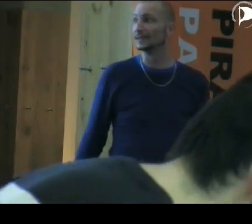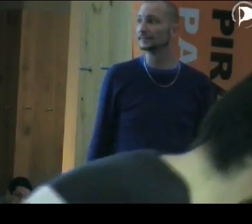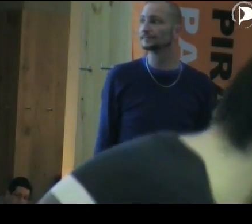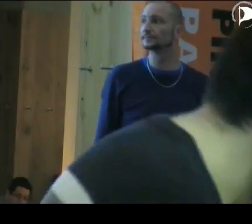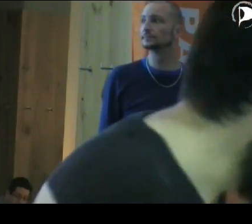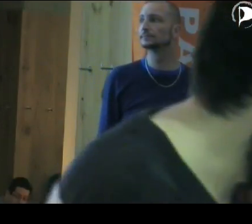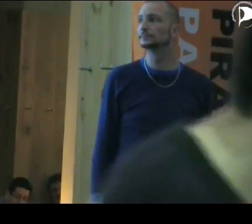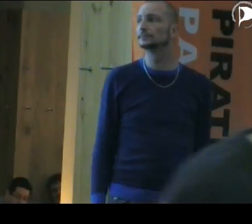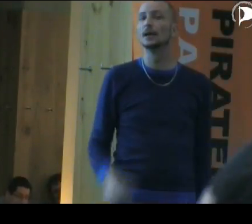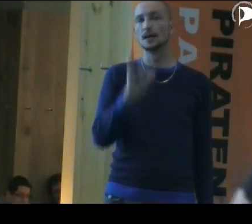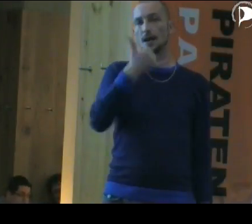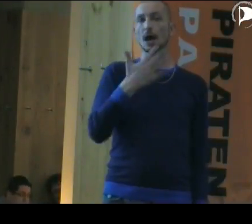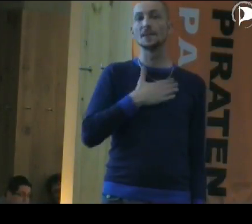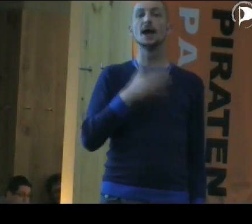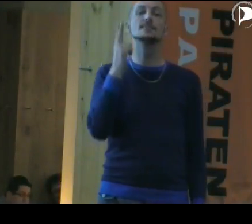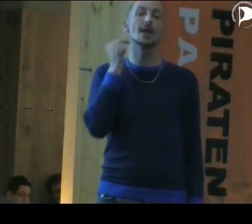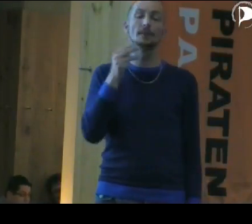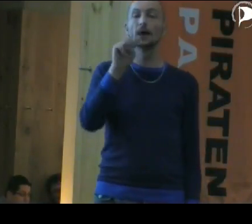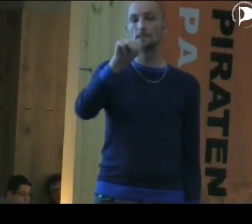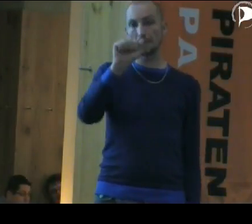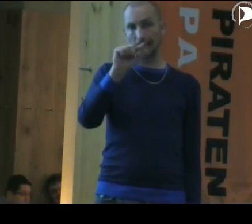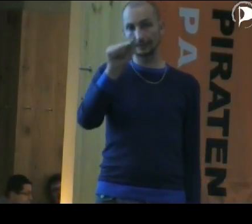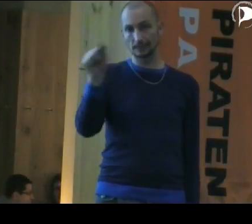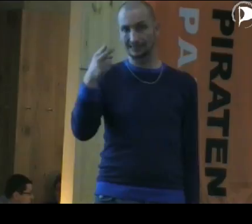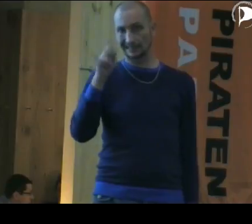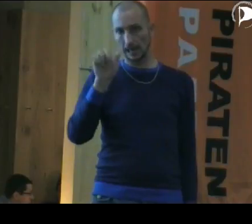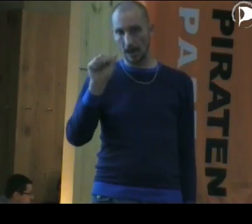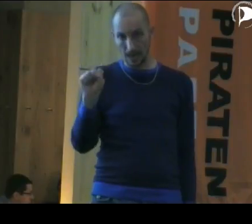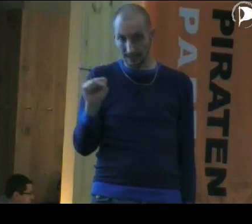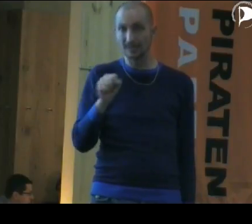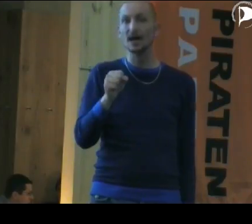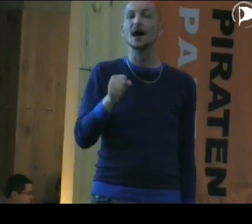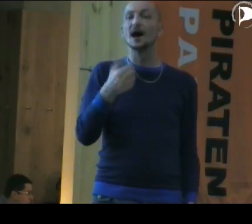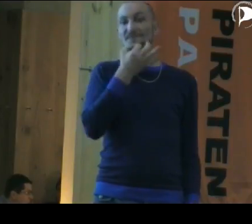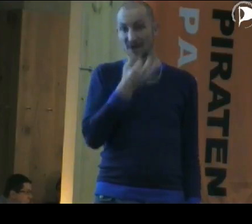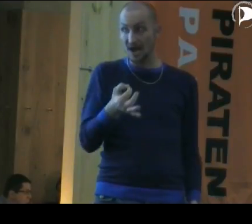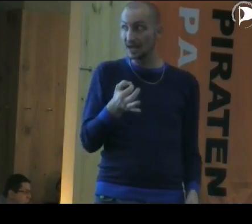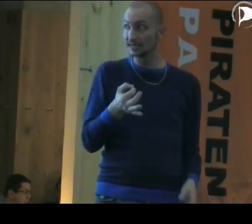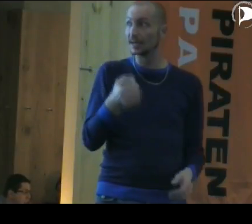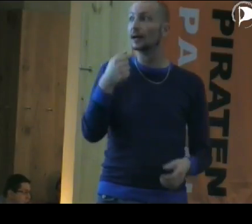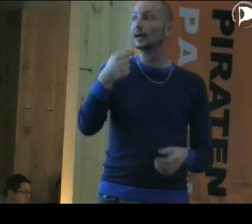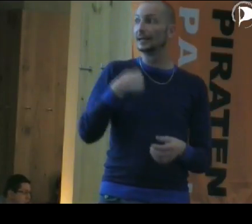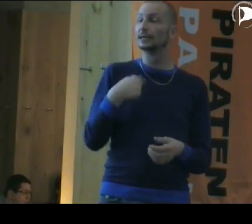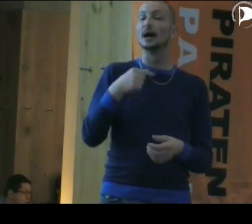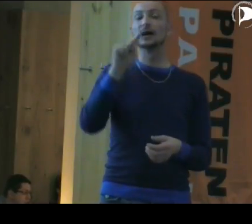ich weiß ich konnte dem tourismusland